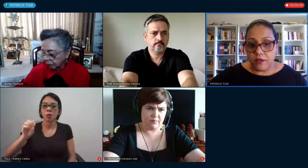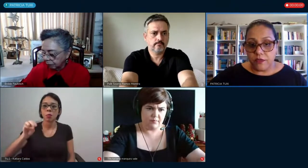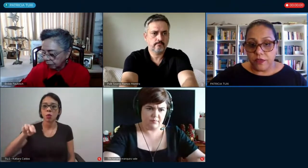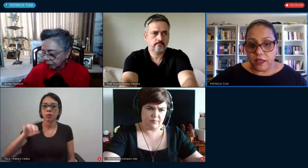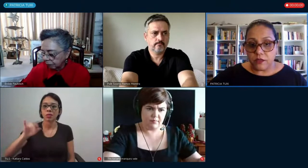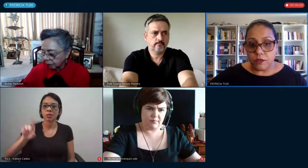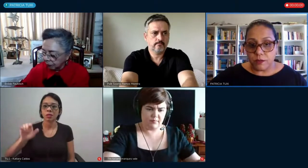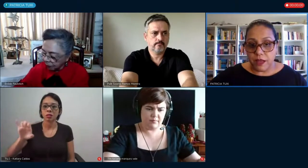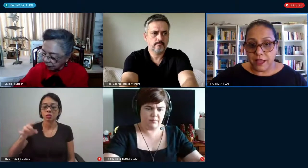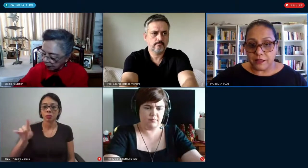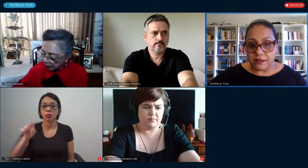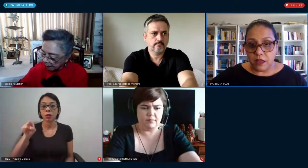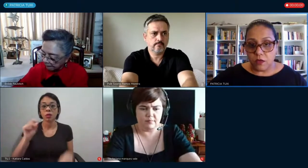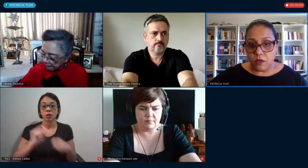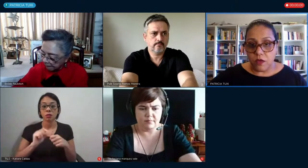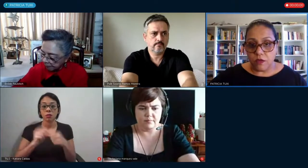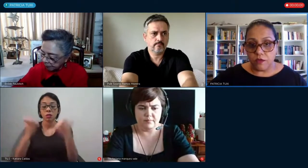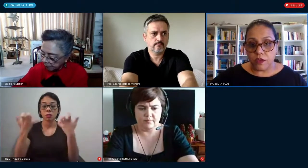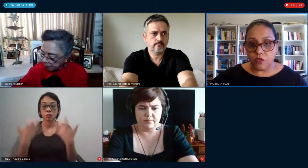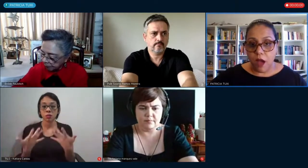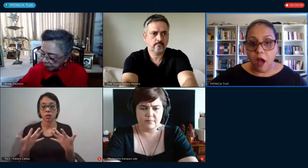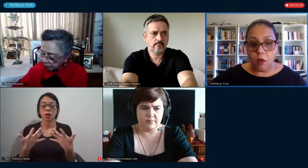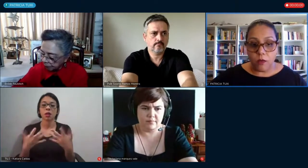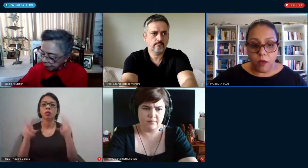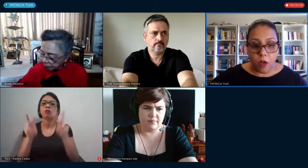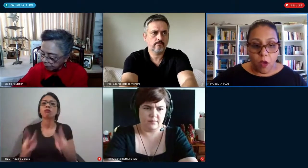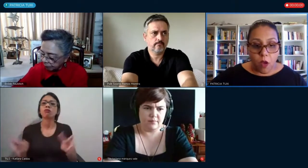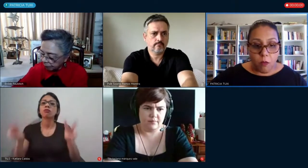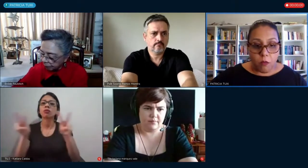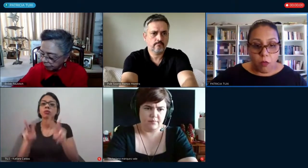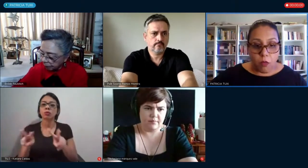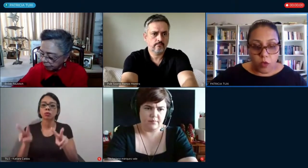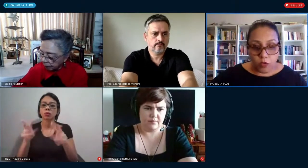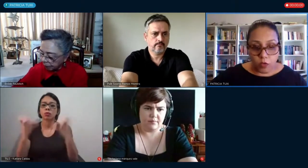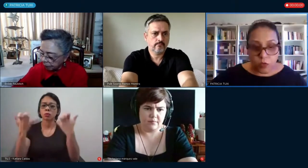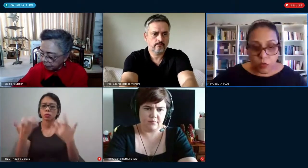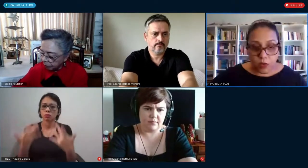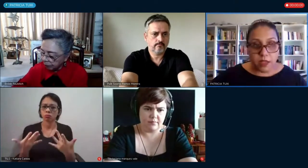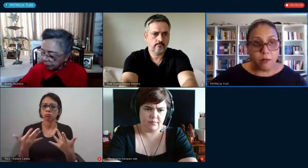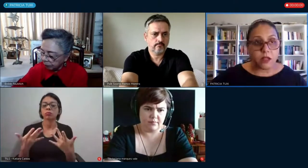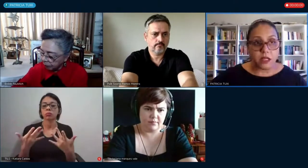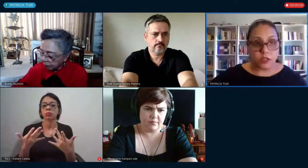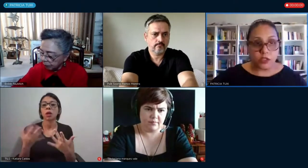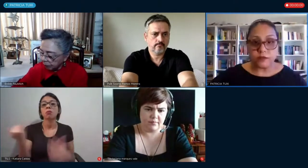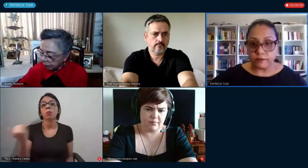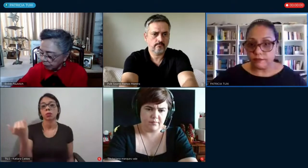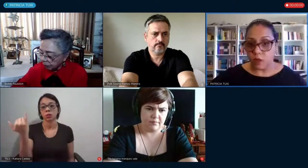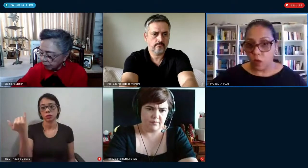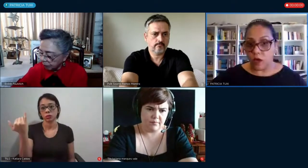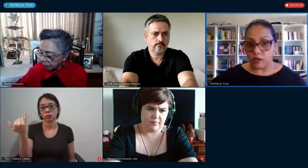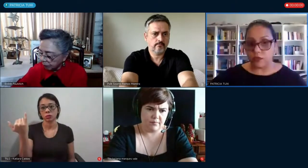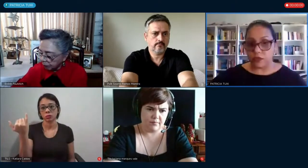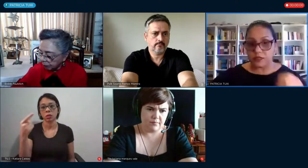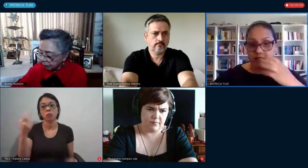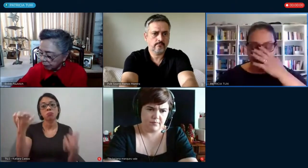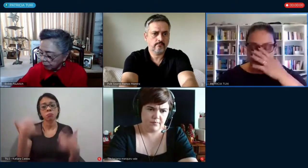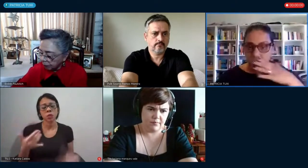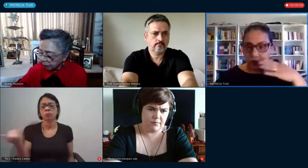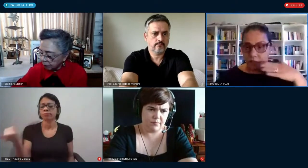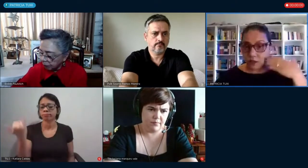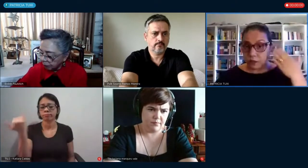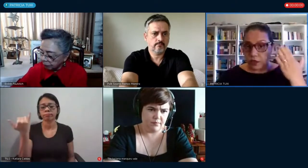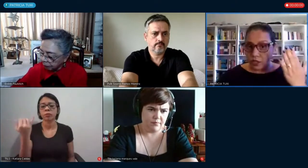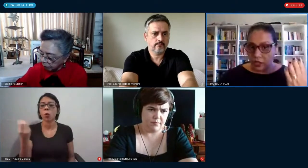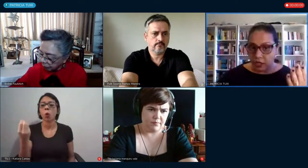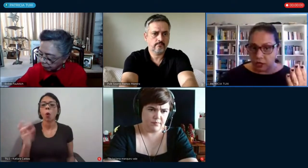você fez uma explicação visual muito importante quando você traz